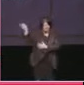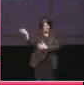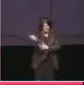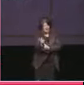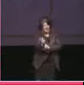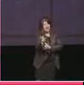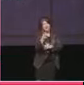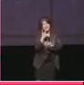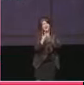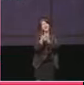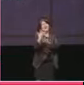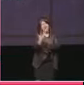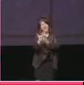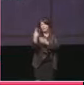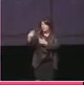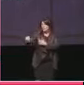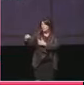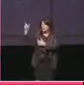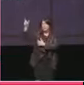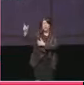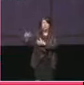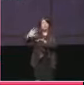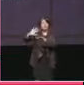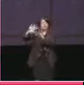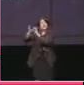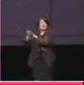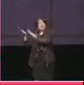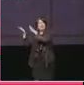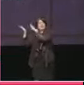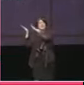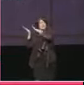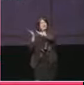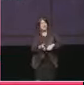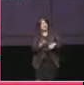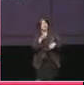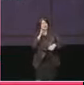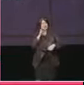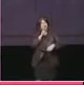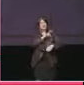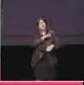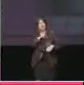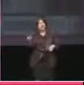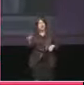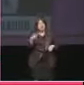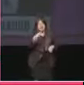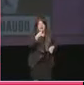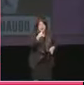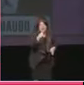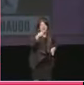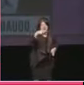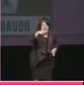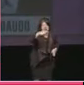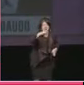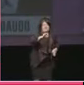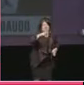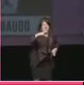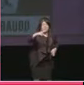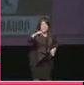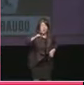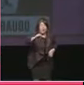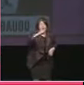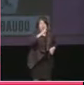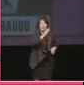vita del paese degli ultimi 50 anni osservati da un punto di vista molto particolare cioè Pippo Baudo che sarà intervistato lui anziché